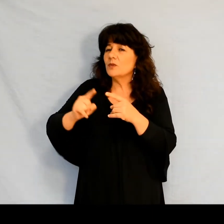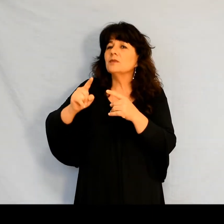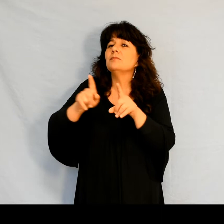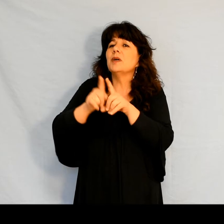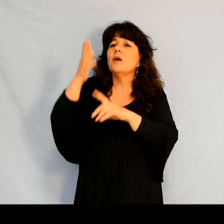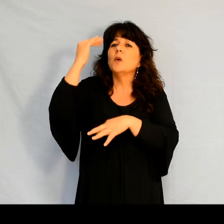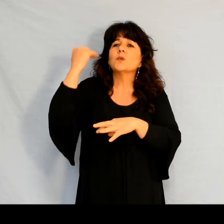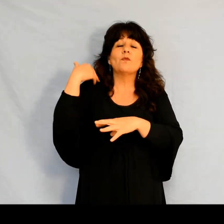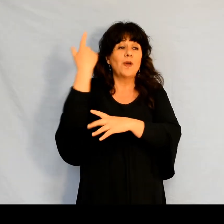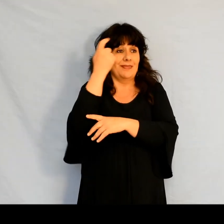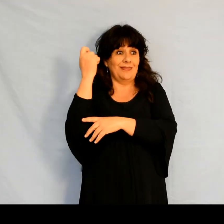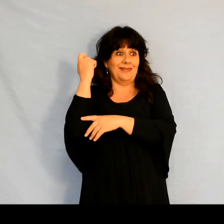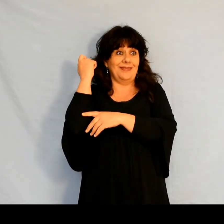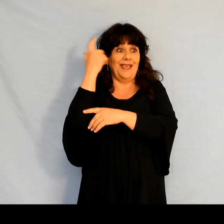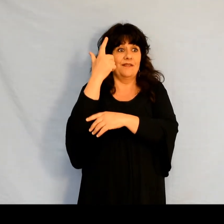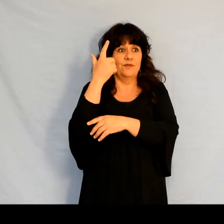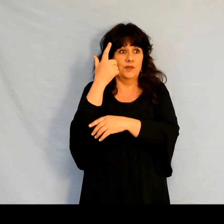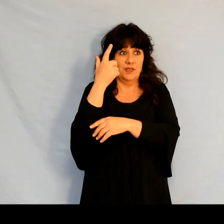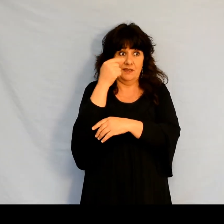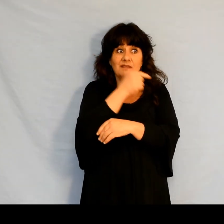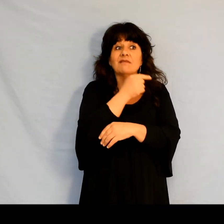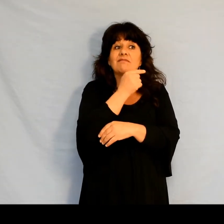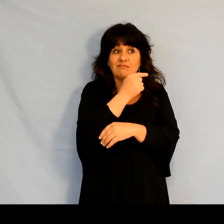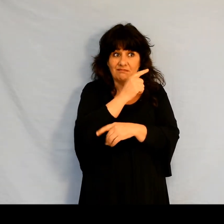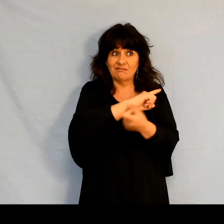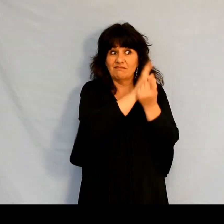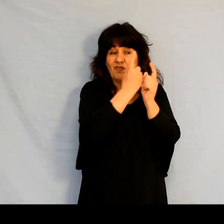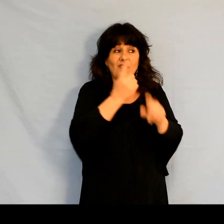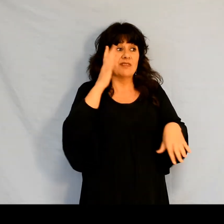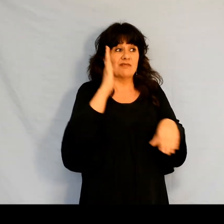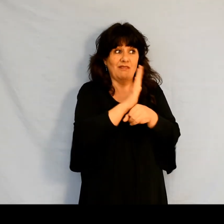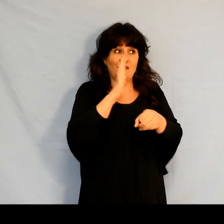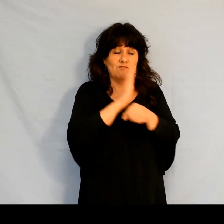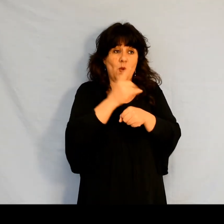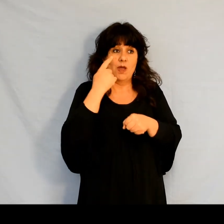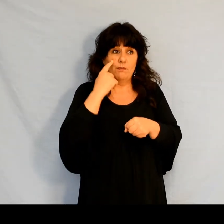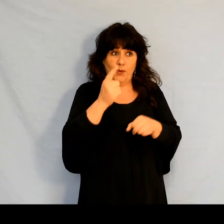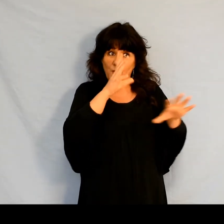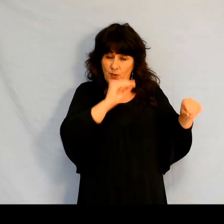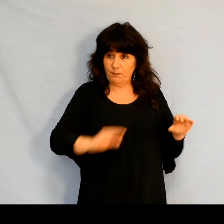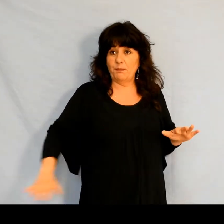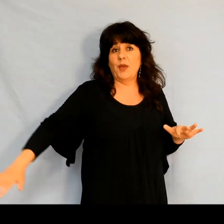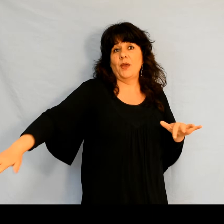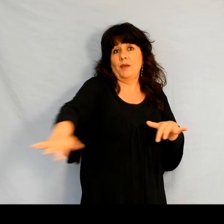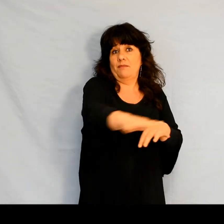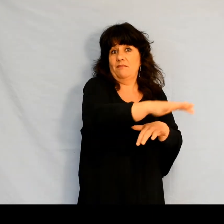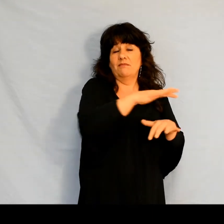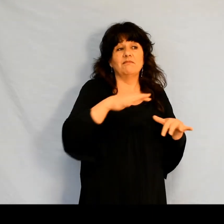Lui, j'en ai fait monter un témoin pour les peuples. Pour les peuples, un guide et un chef.